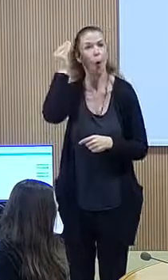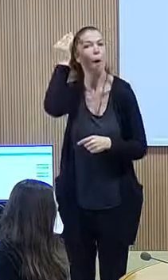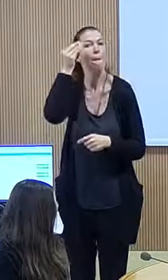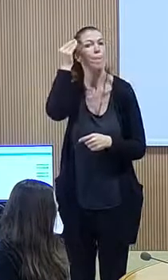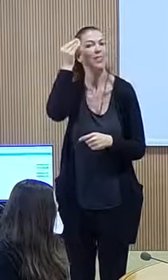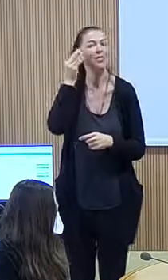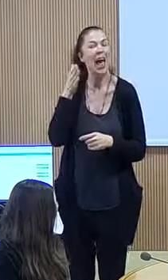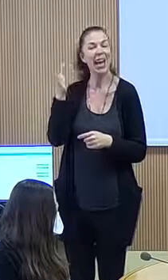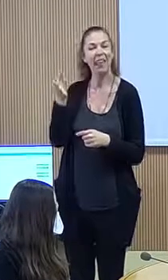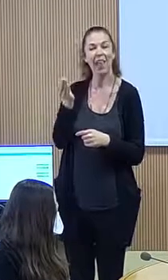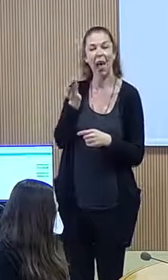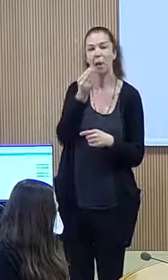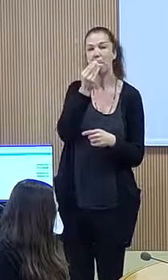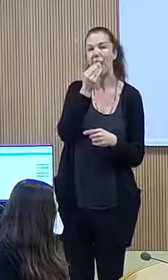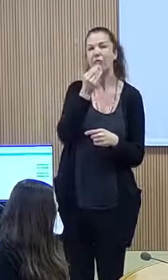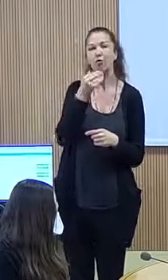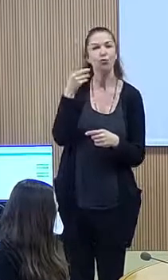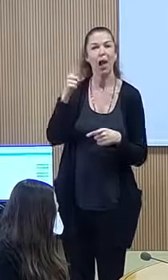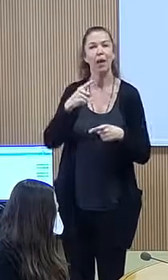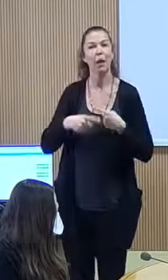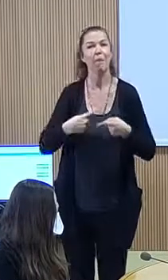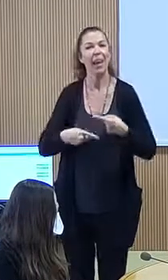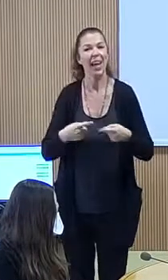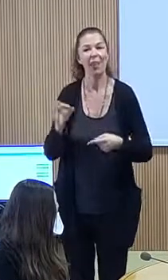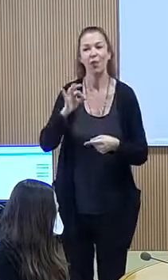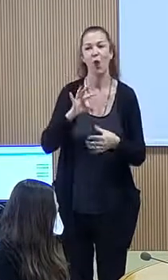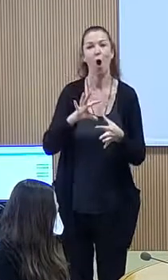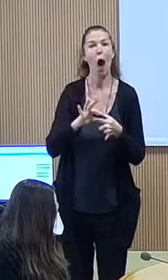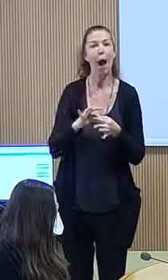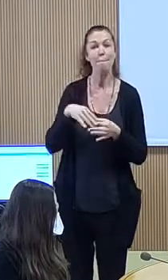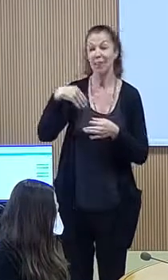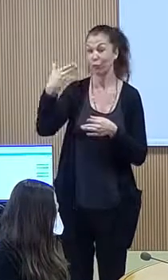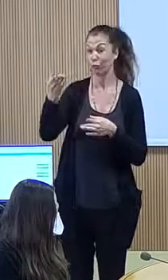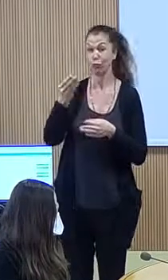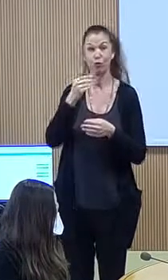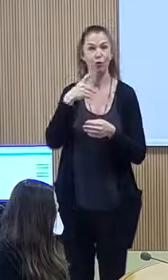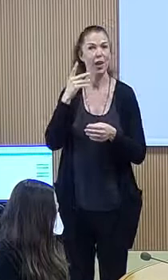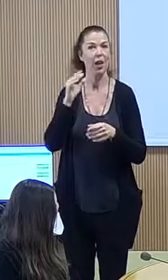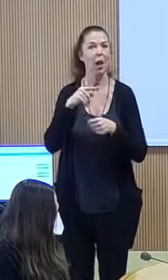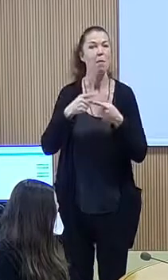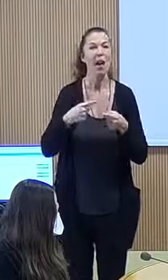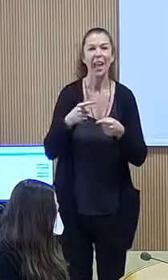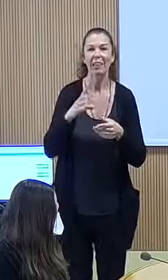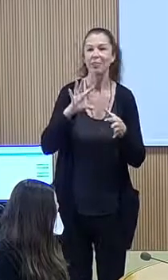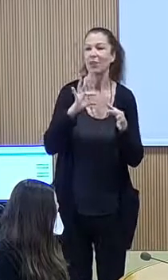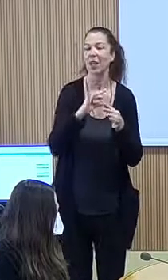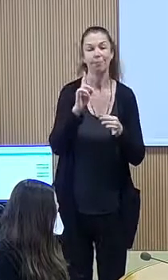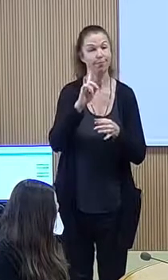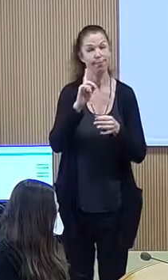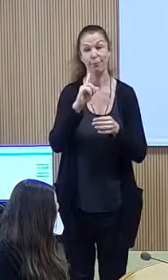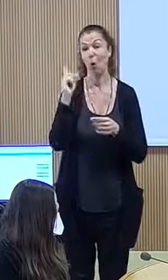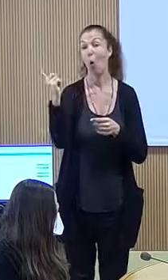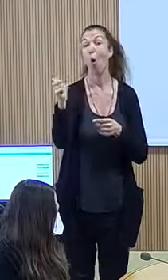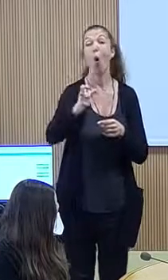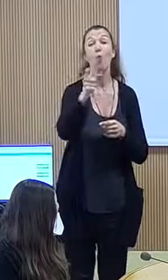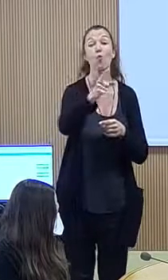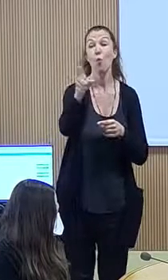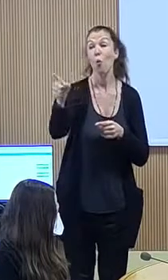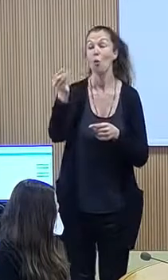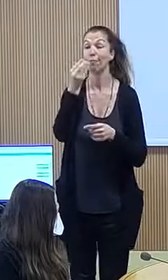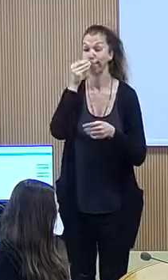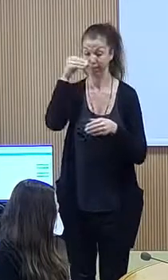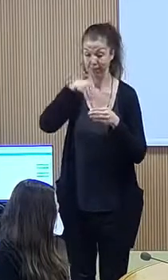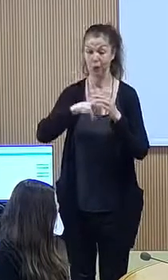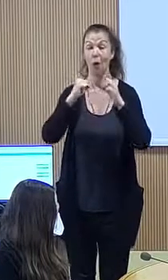pasqua dai parenti dagli amici dai genitori o quant'altro ognuno il pranzo di pasqua del fallo a casa in casa propria quindi verranno messe in campo